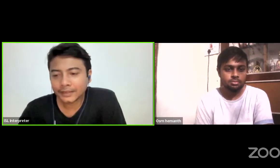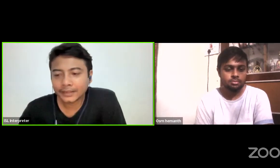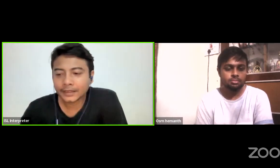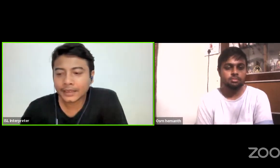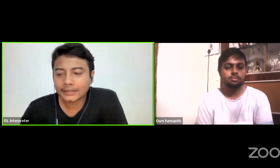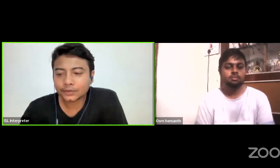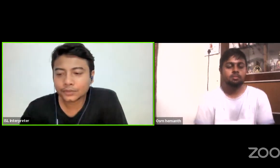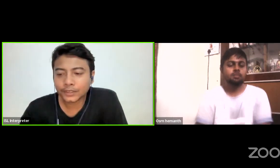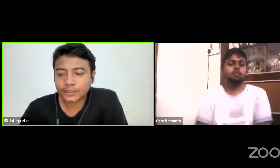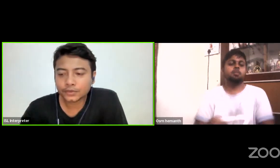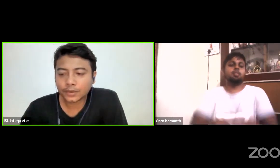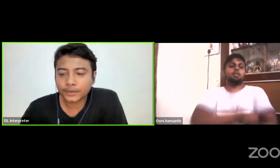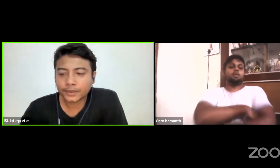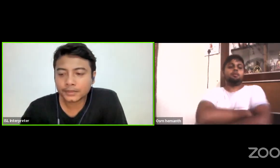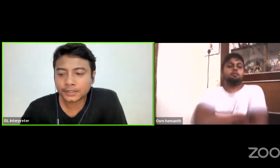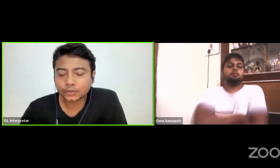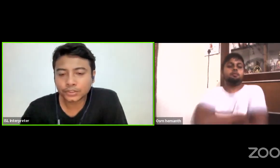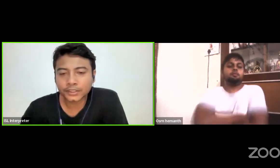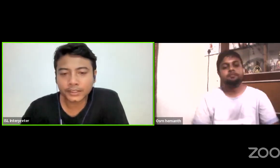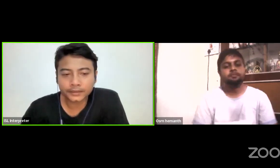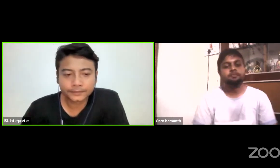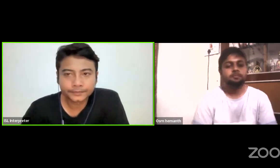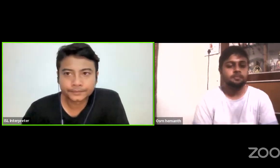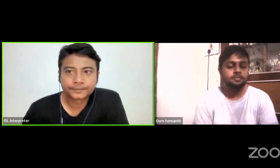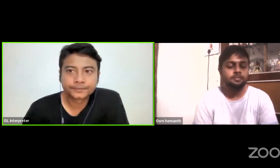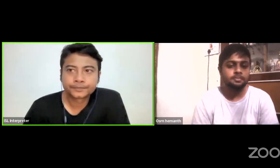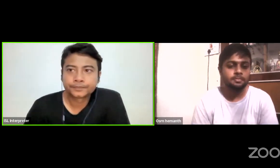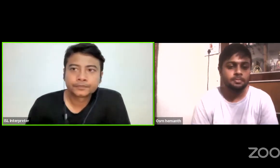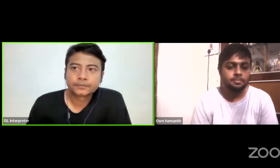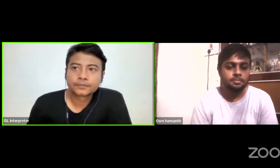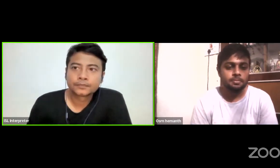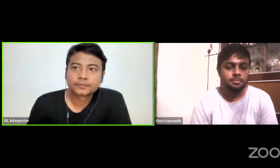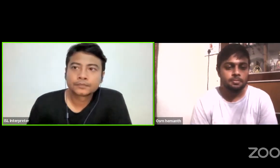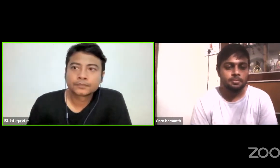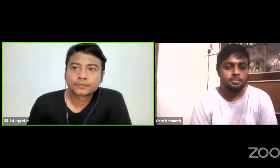देव नहीं है या ऐसा कुछ नहीं है जो हमें संतुष्टि दे?